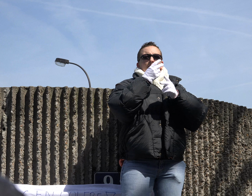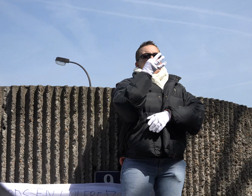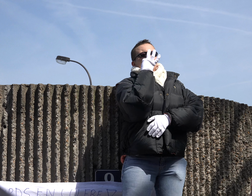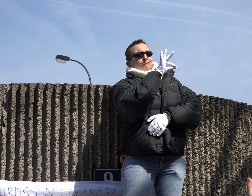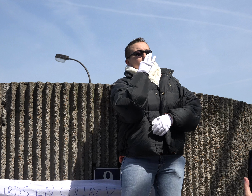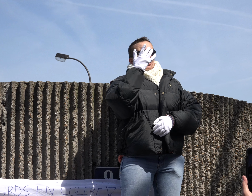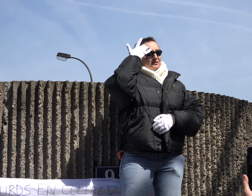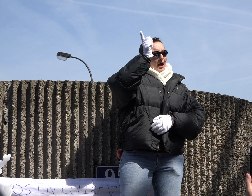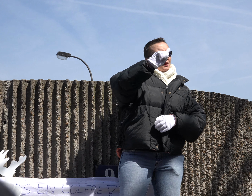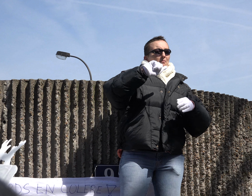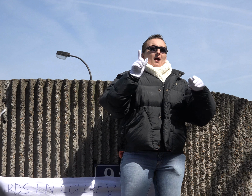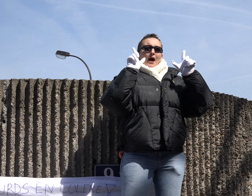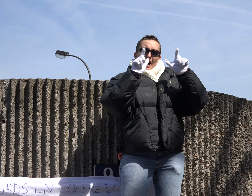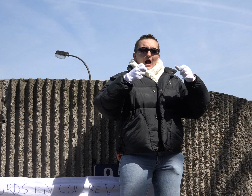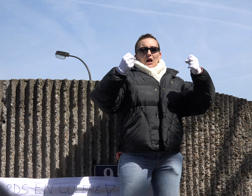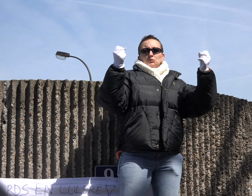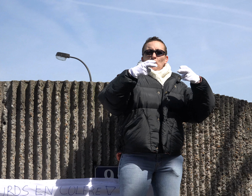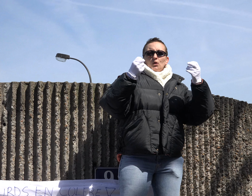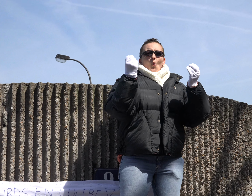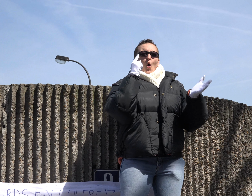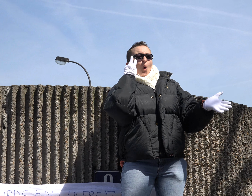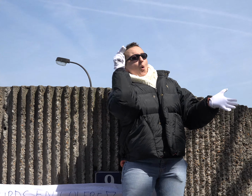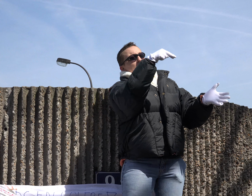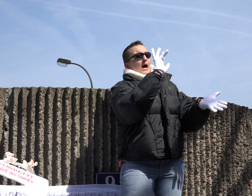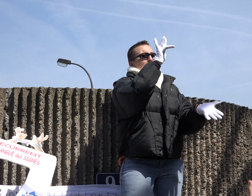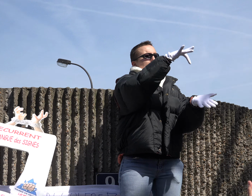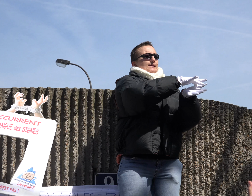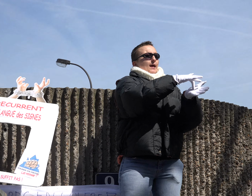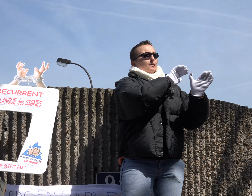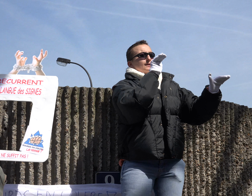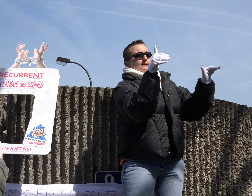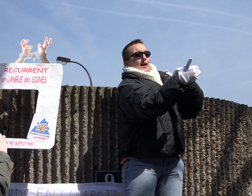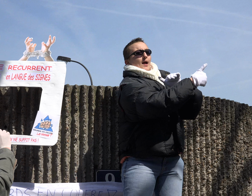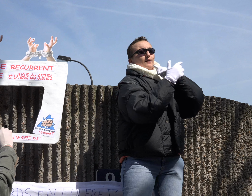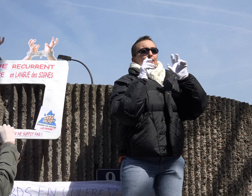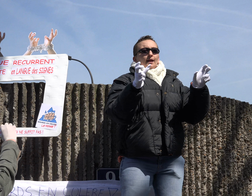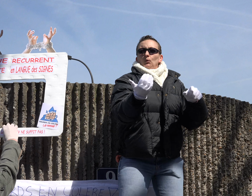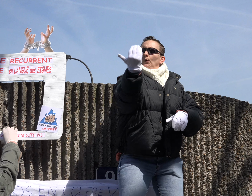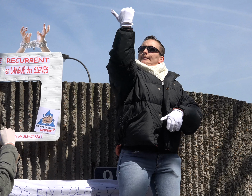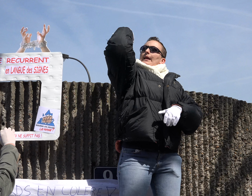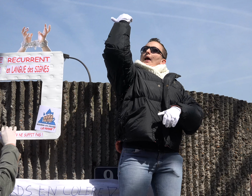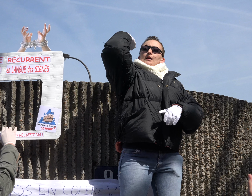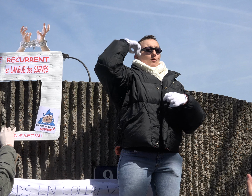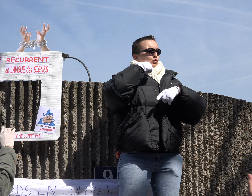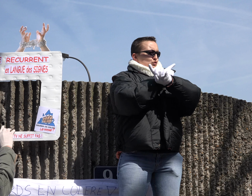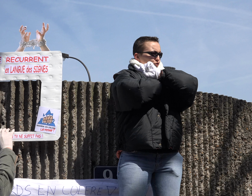le directeur général du CSA qui parlait du sous-titrage, qu'il y avait...